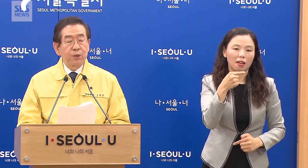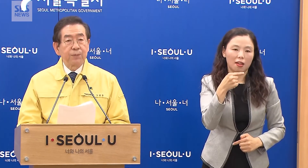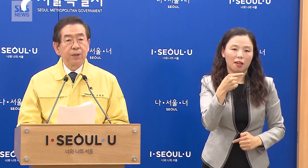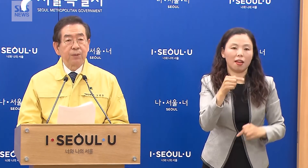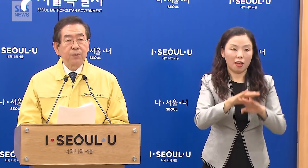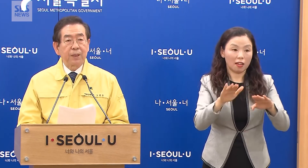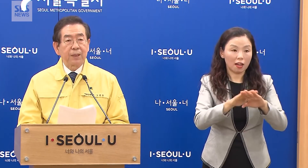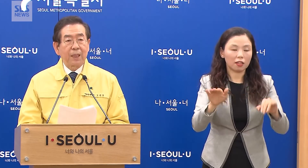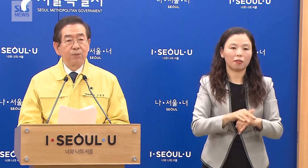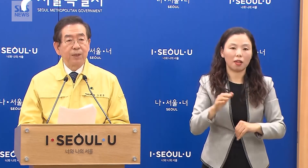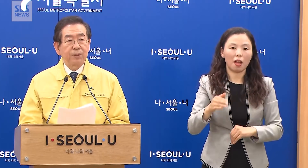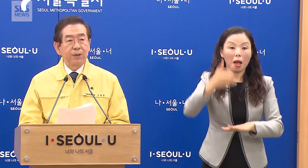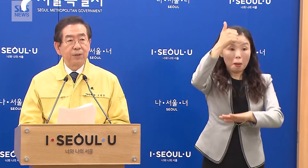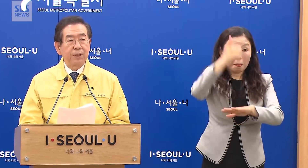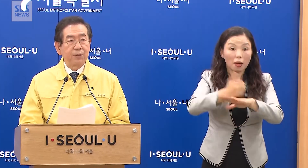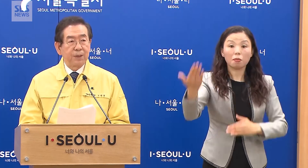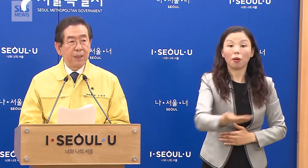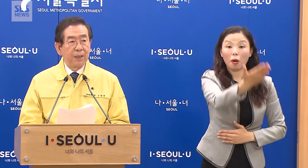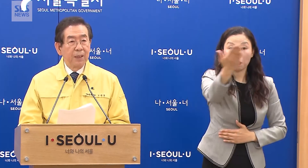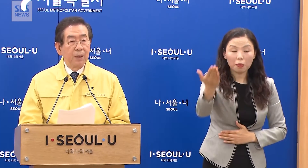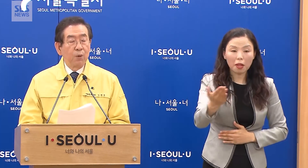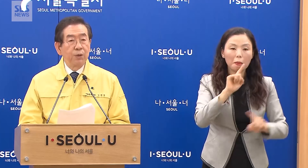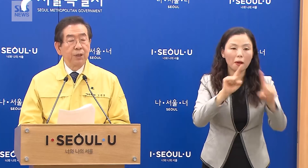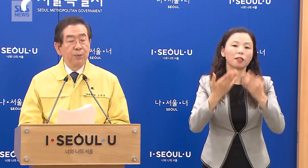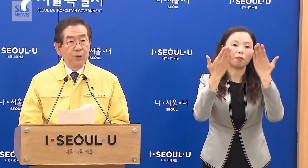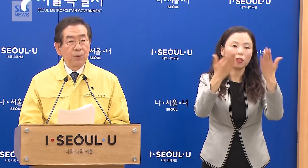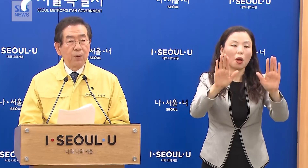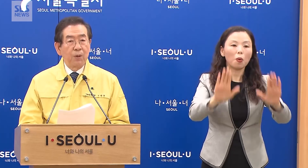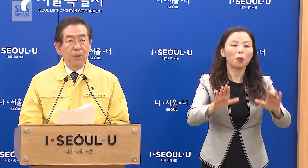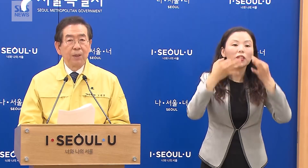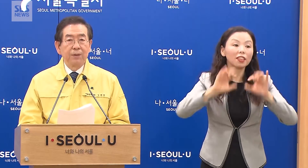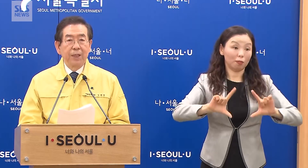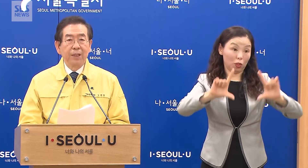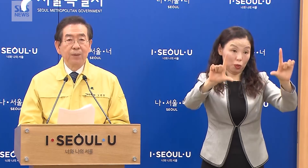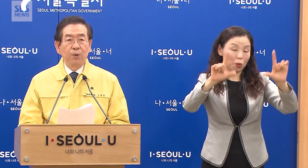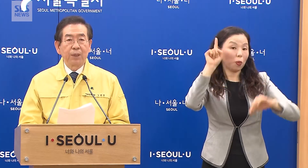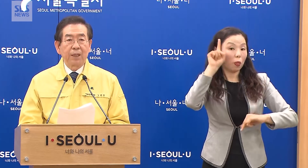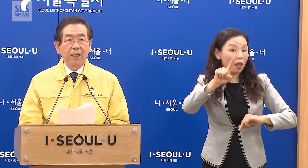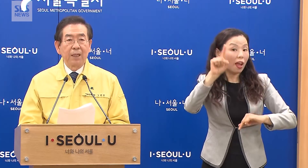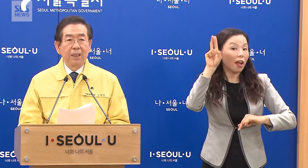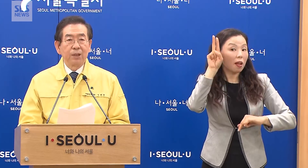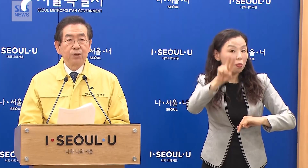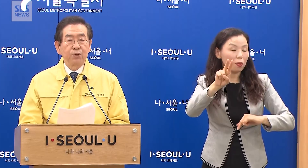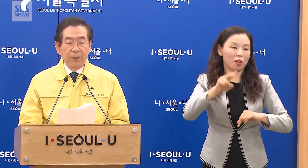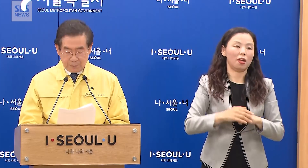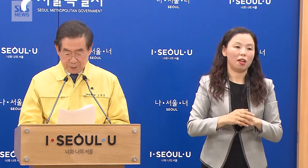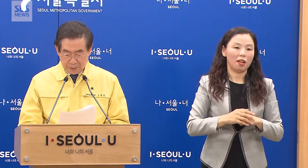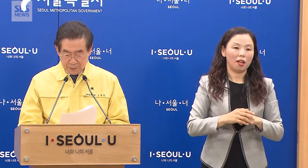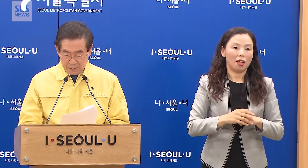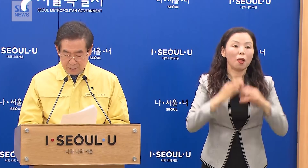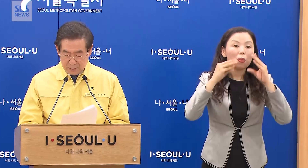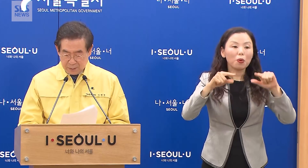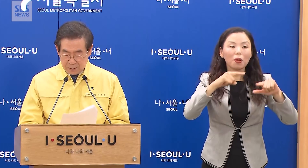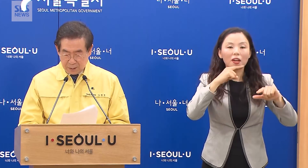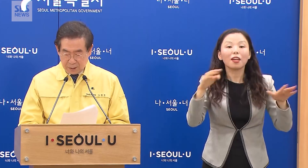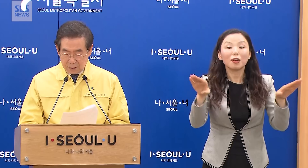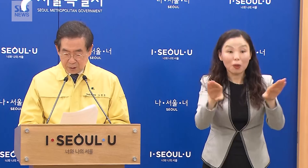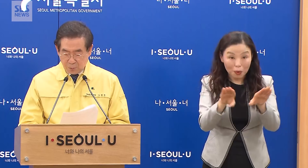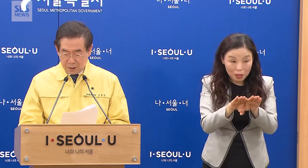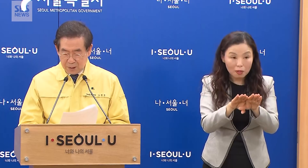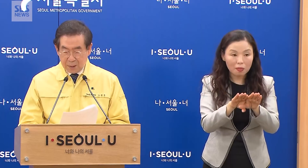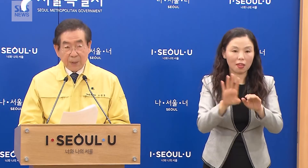마지막으로 시민 여러분께 당부 말씀을 드리겠습니다 오늘이 금요일 이고 내일 모래가 주말입니다 아